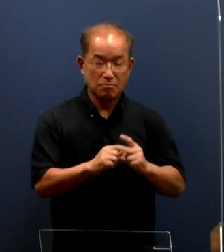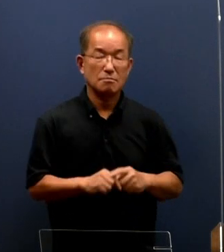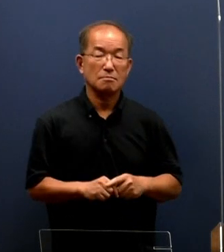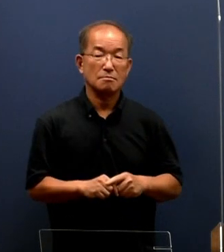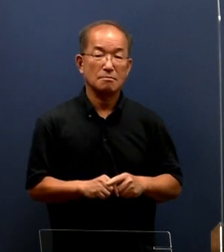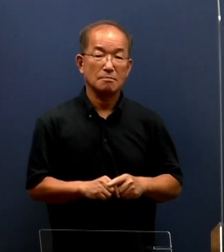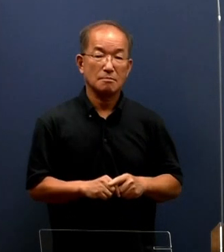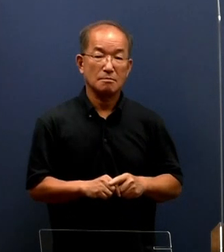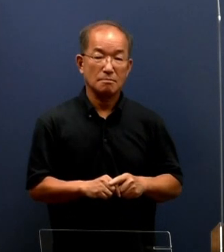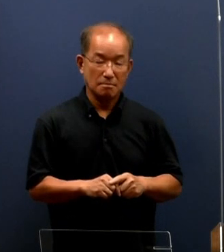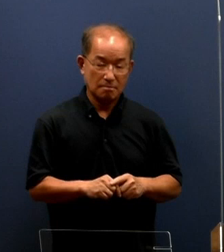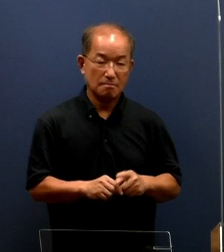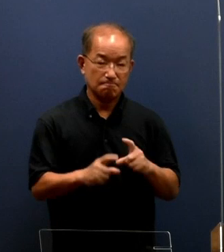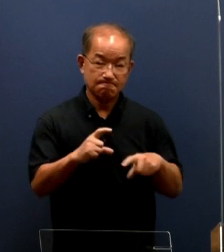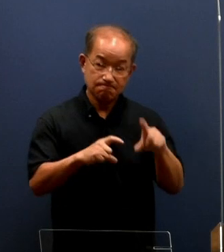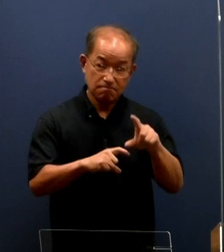ですから、